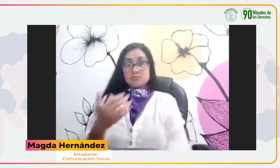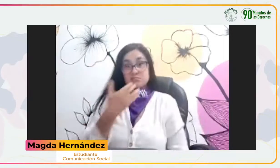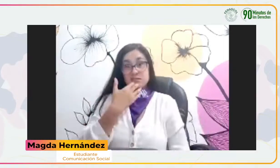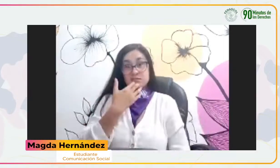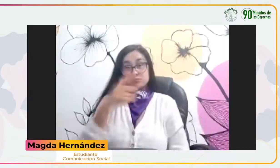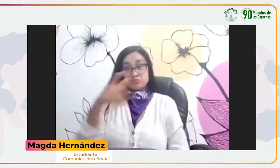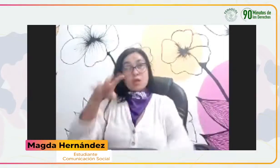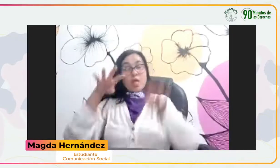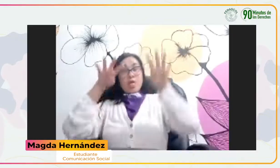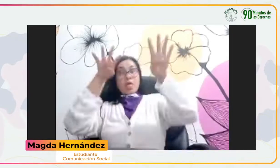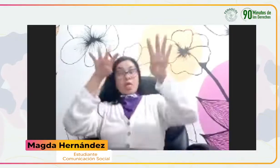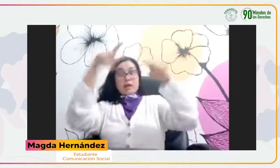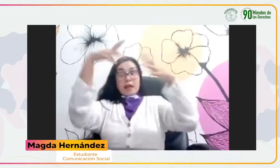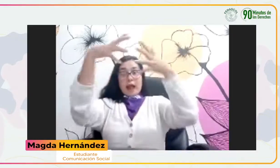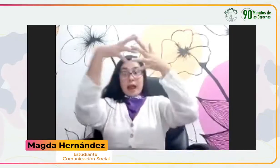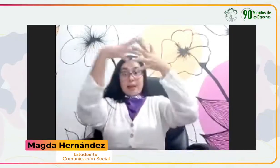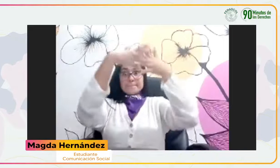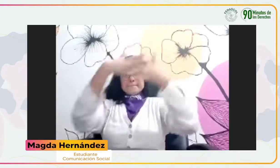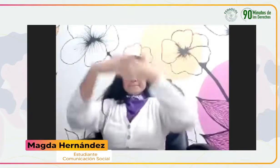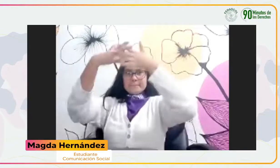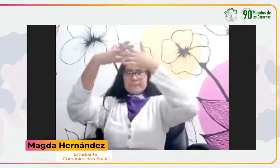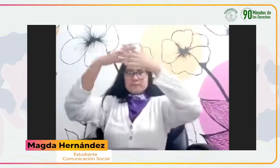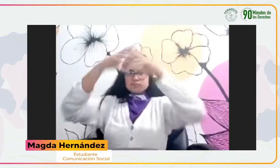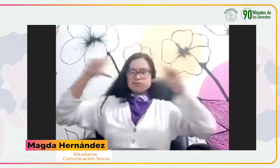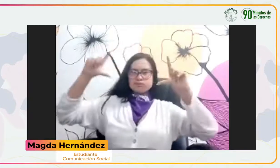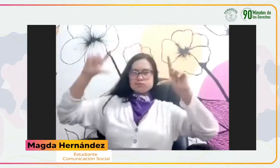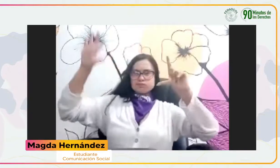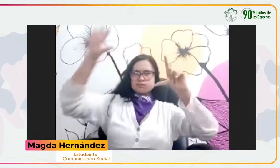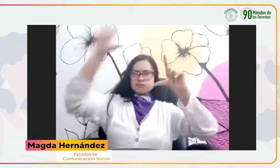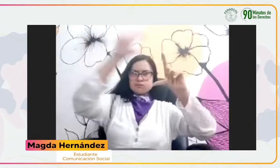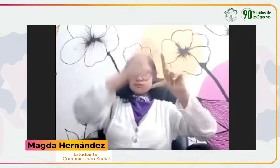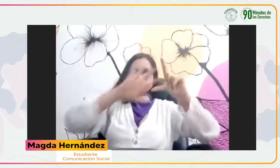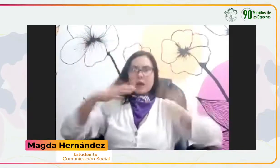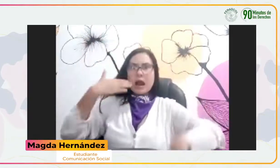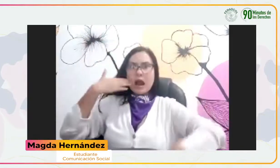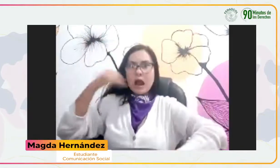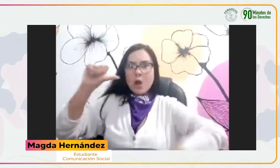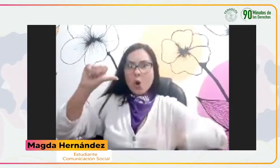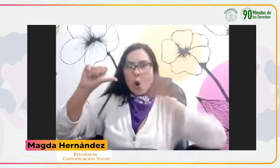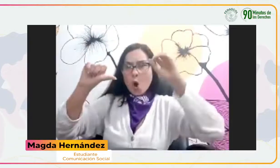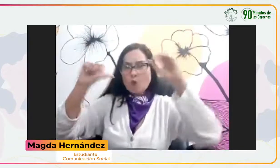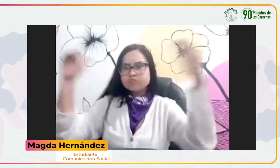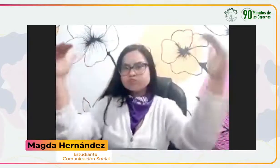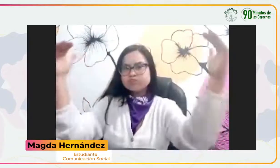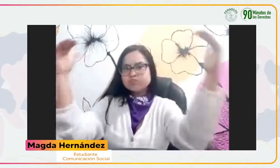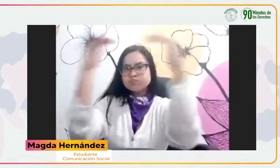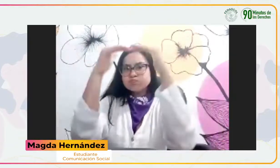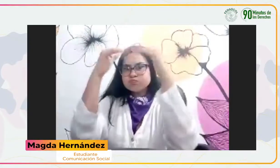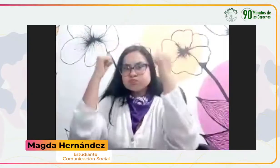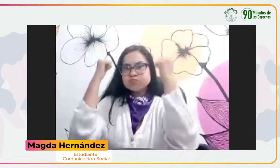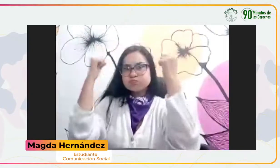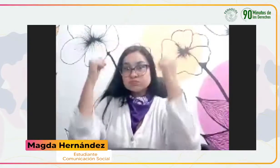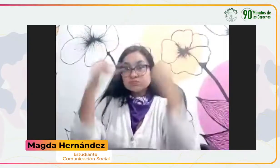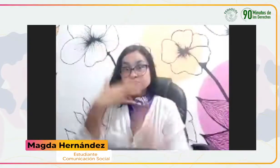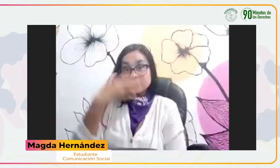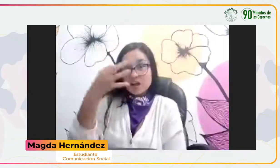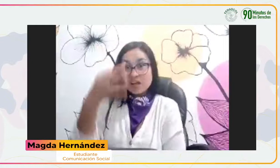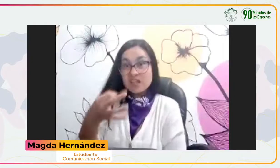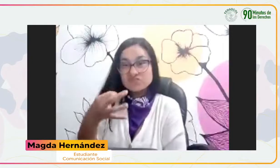porque siempre encontramos situaciones de pronto de desnivel. Vemos que en Estados Unidos, por ejemplo,